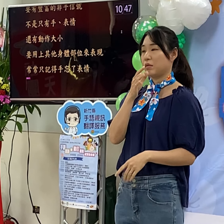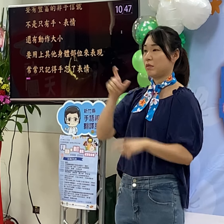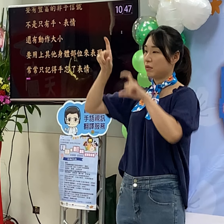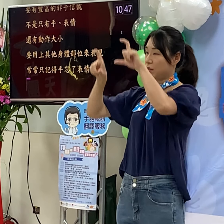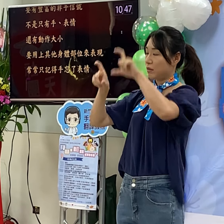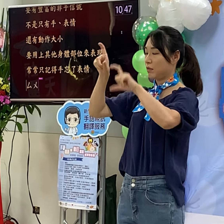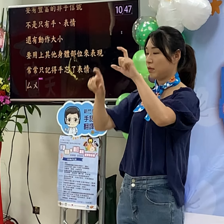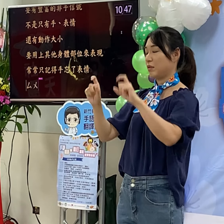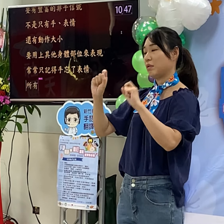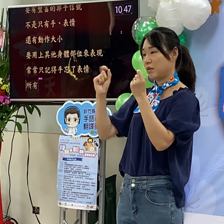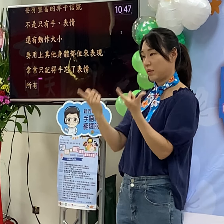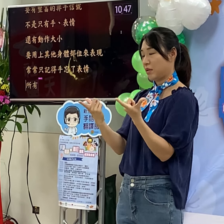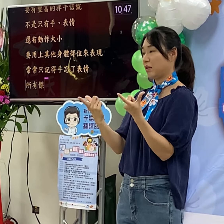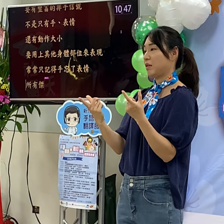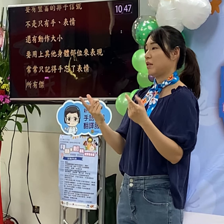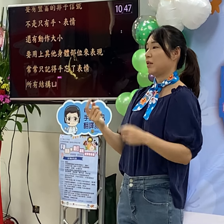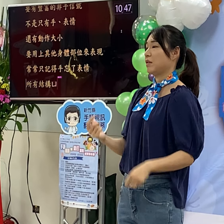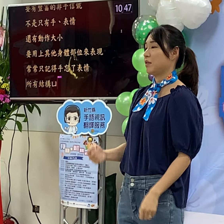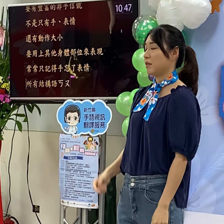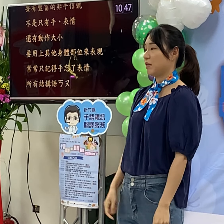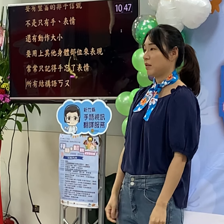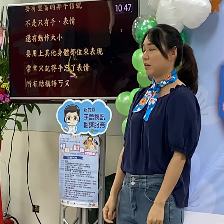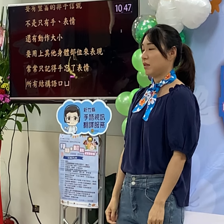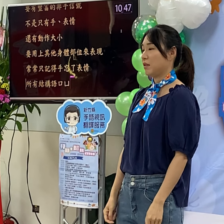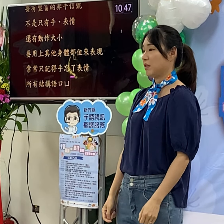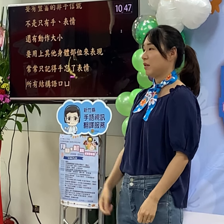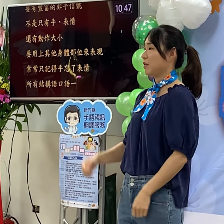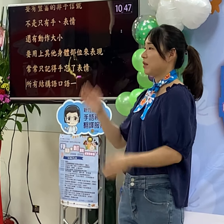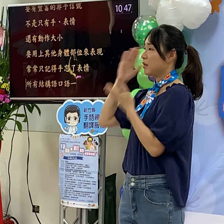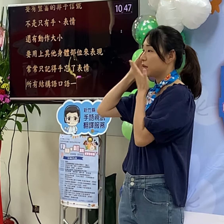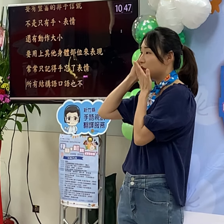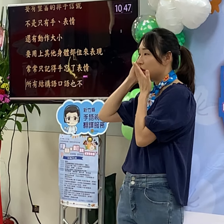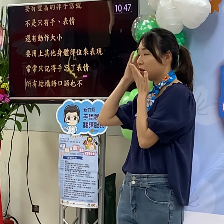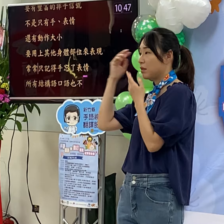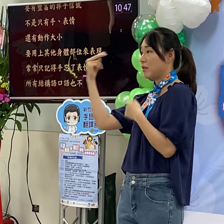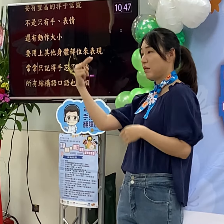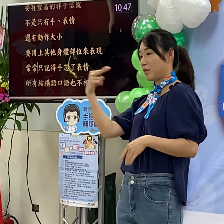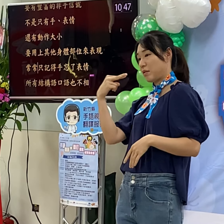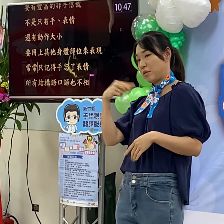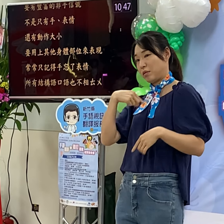同，虽然聋人可能可以看得懂我在比什么，